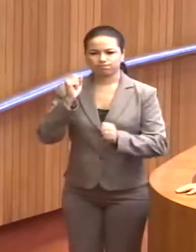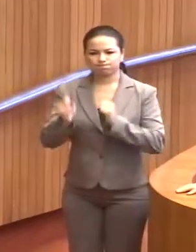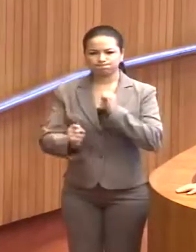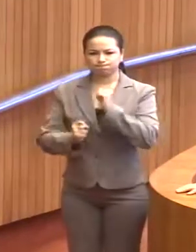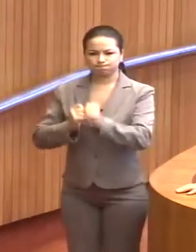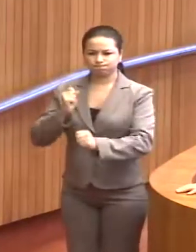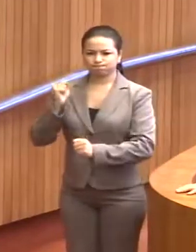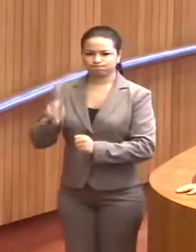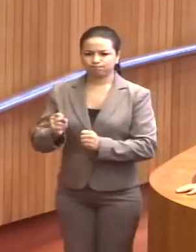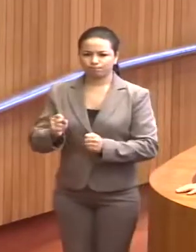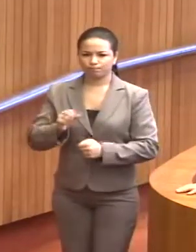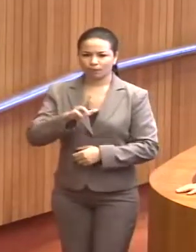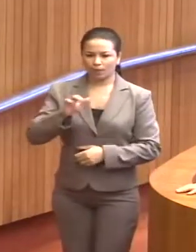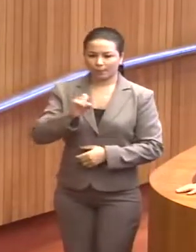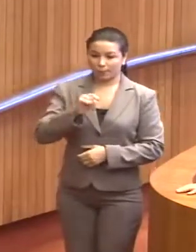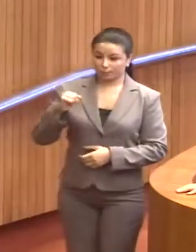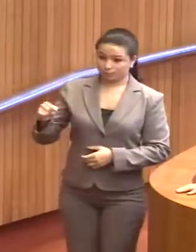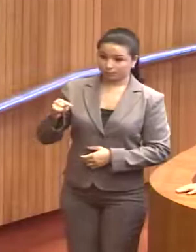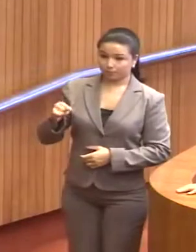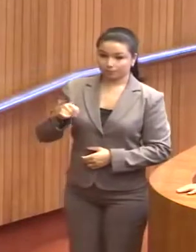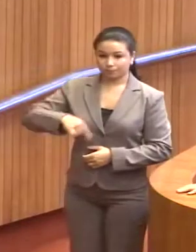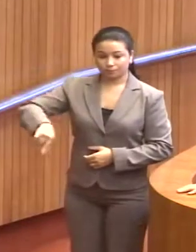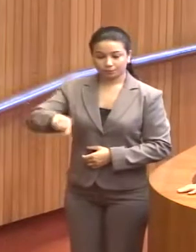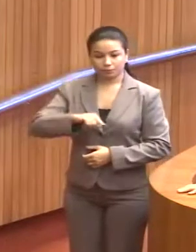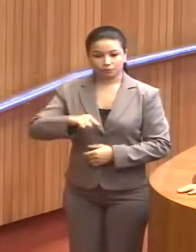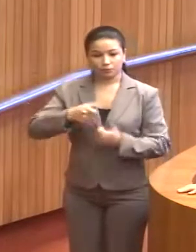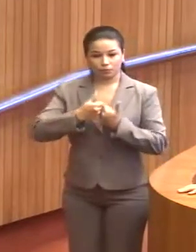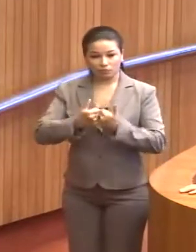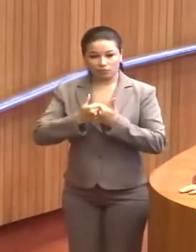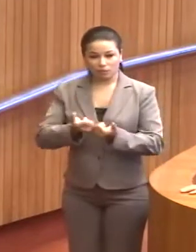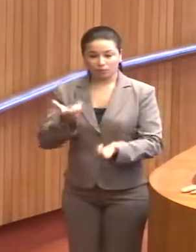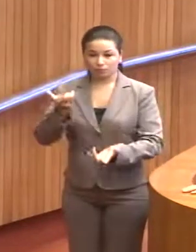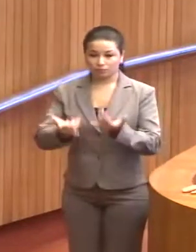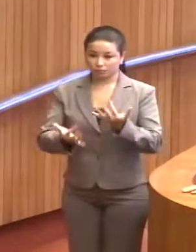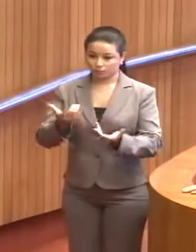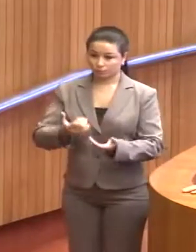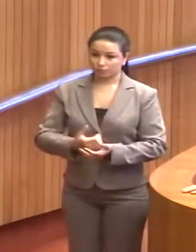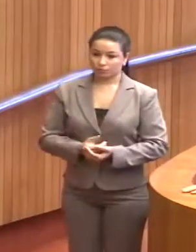Homicídios, rebelião, ônibus queimados,